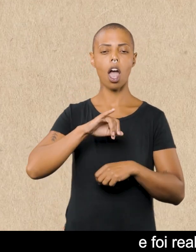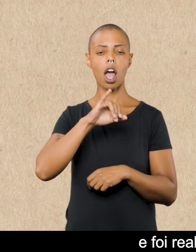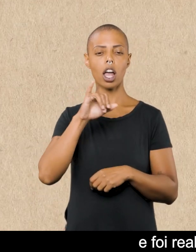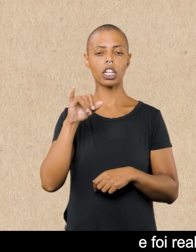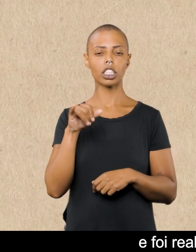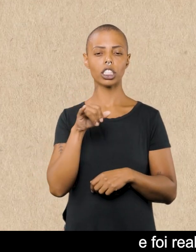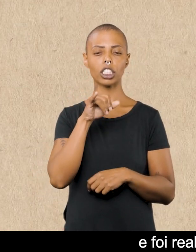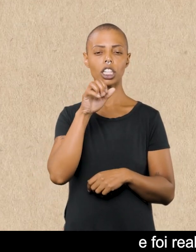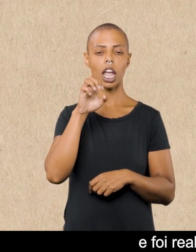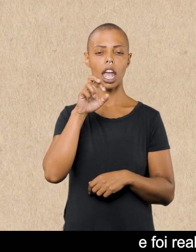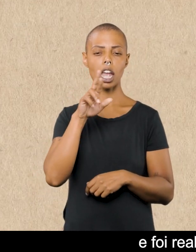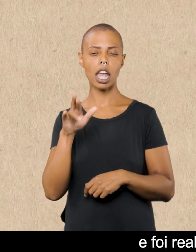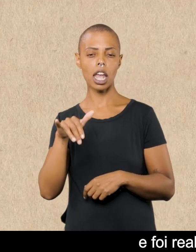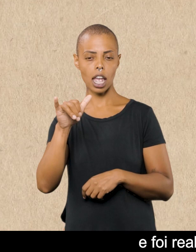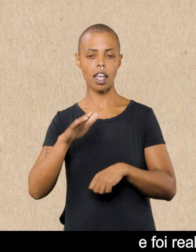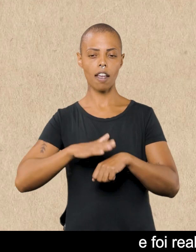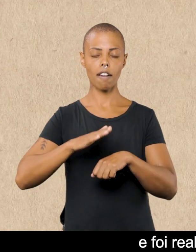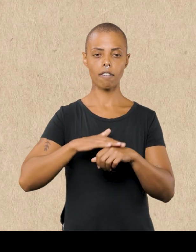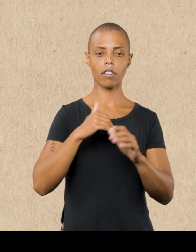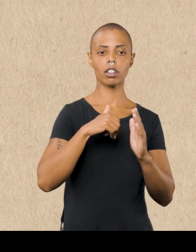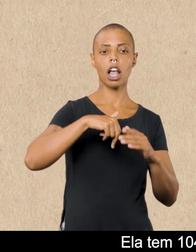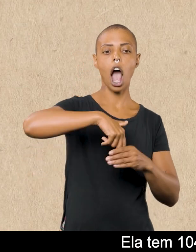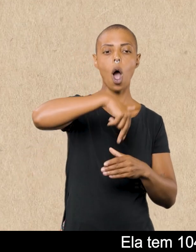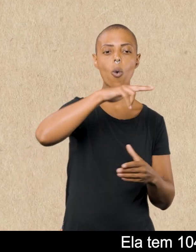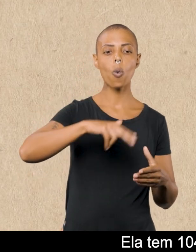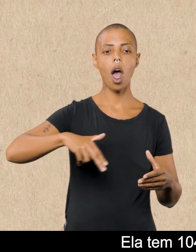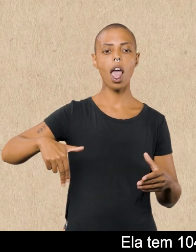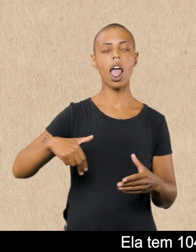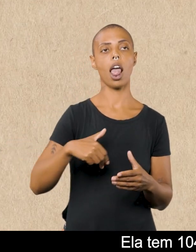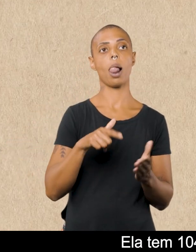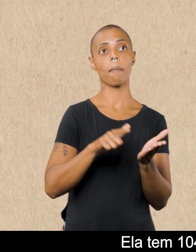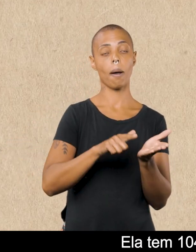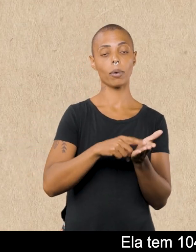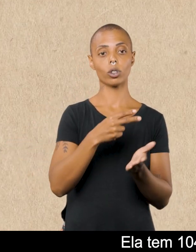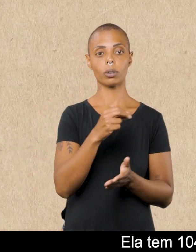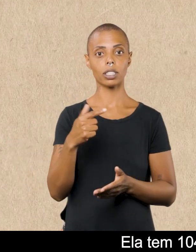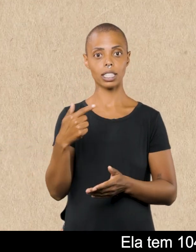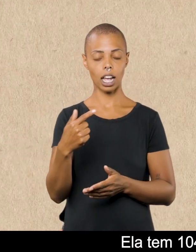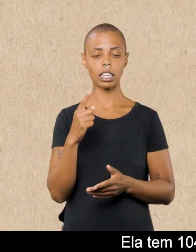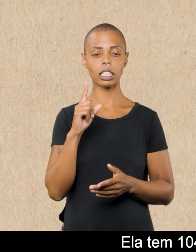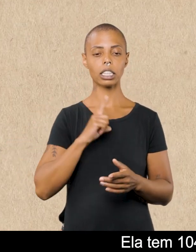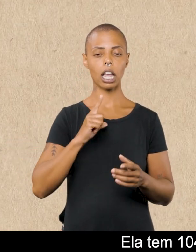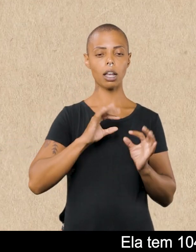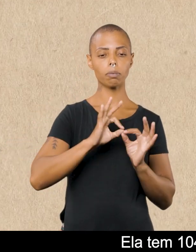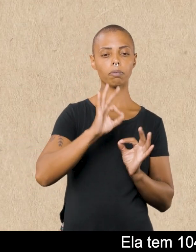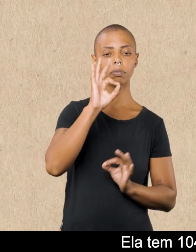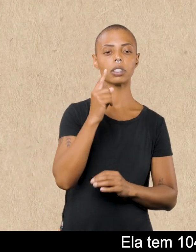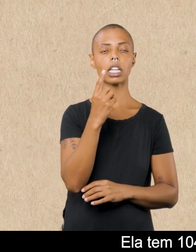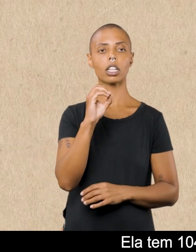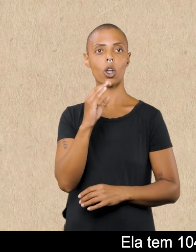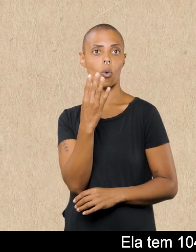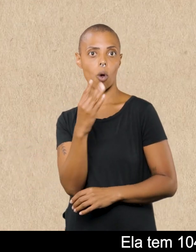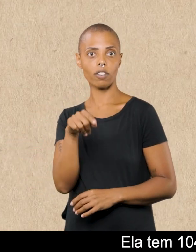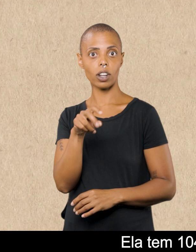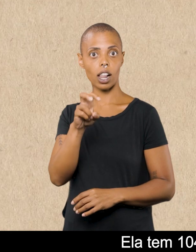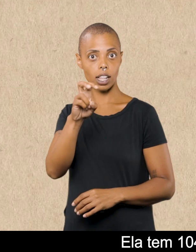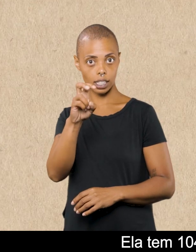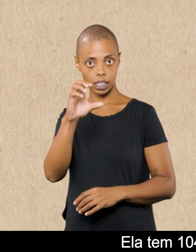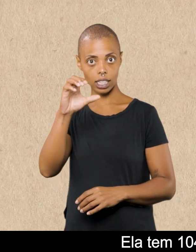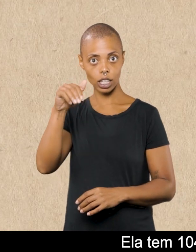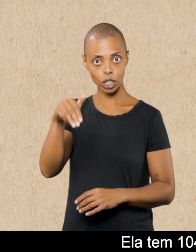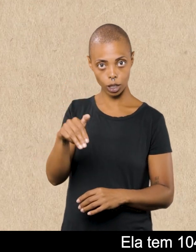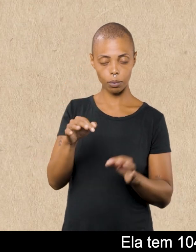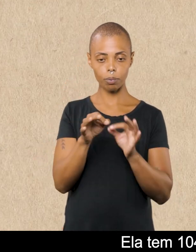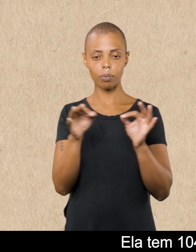em português, e foi realizada por Jerry Evans em aquarela em papel em 2007. Ela tem